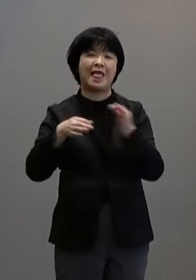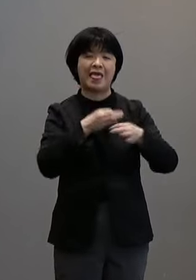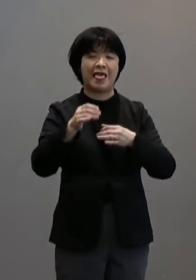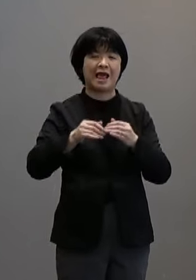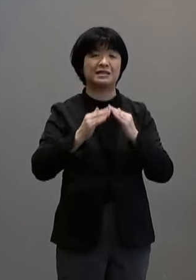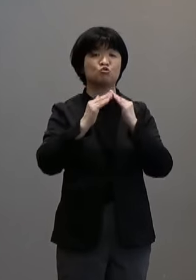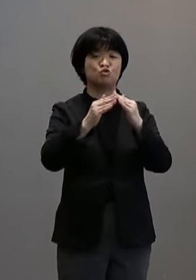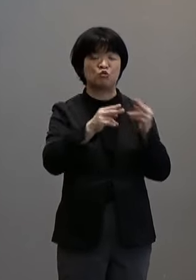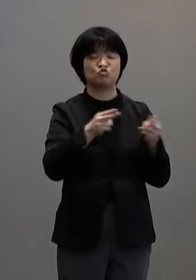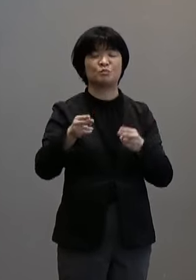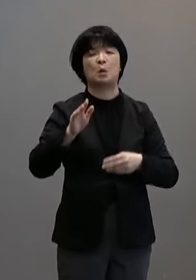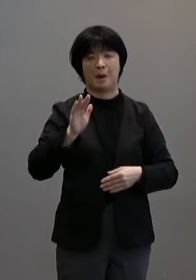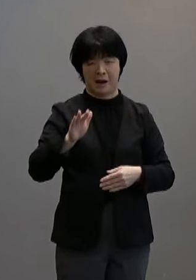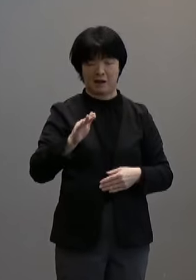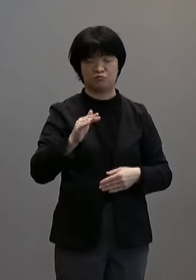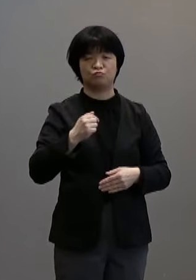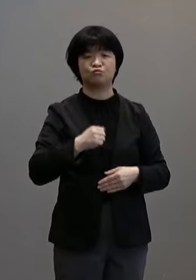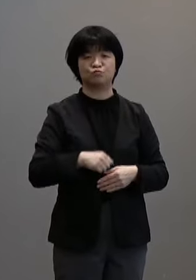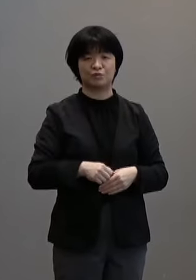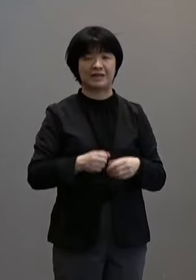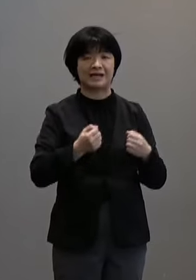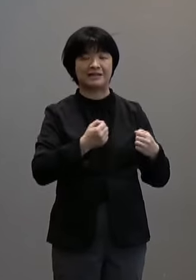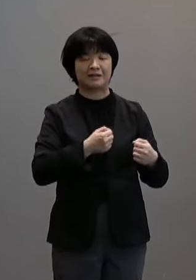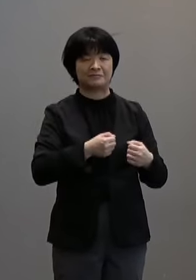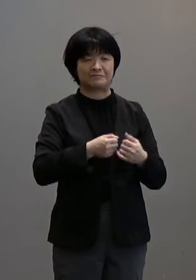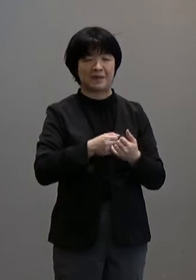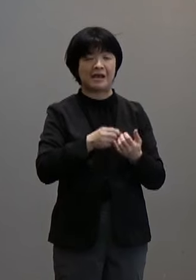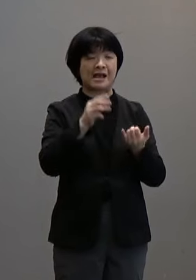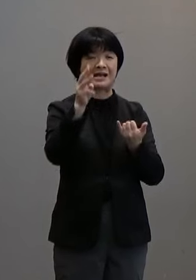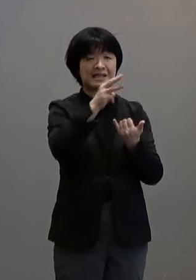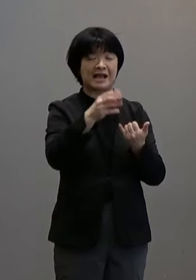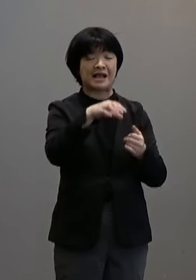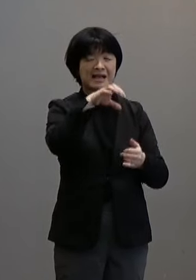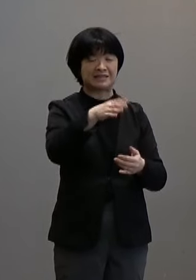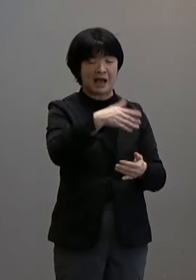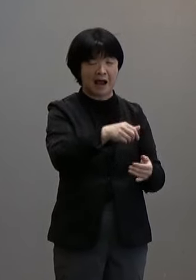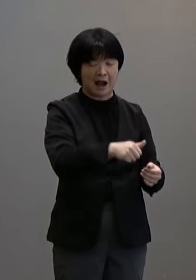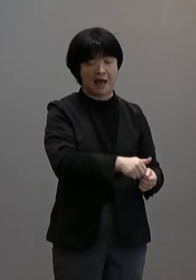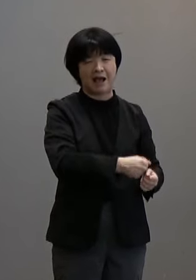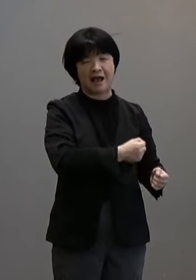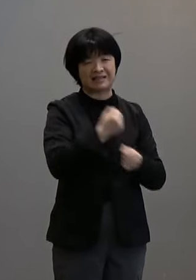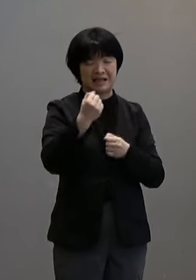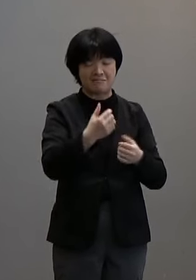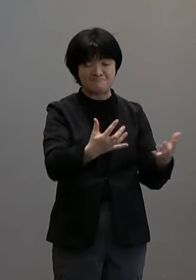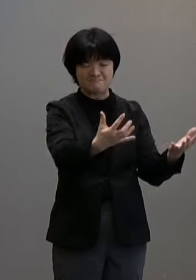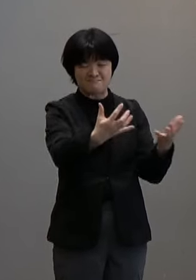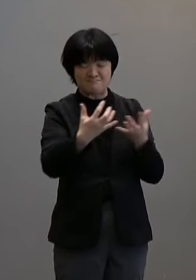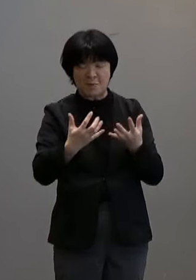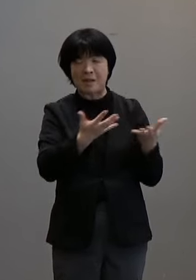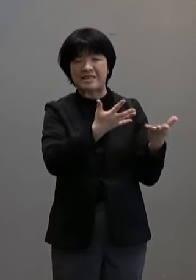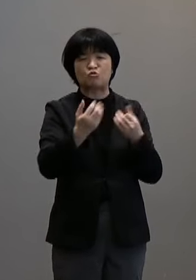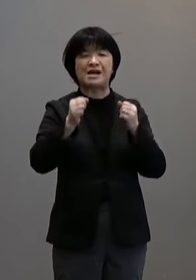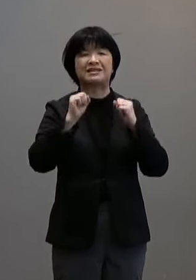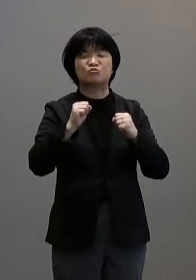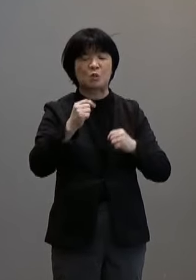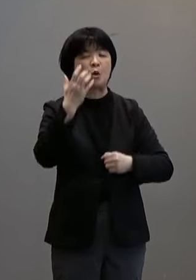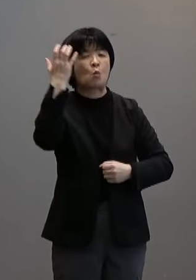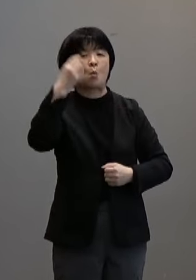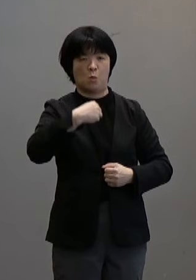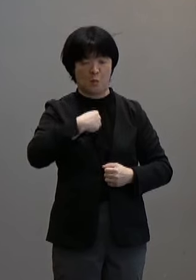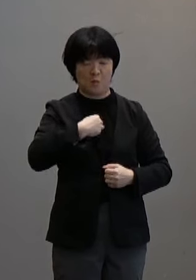らも含めてですね、県外から被災地から避難されてこられる方々がたくさんいらっしゃるだろう、それなりにいらっしゃるだろうというふうに思います。